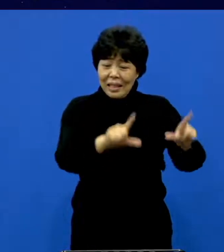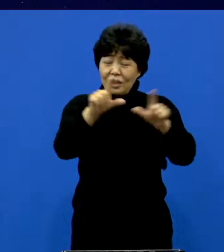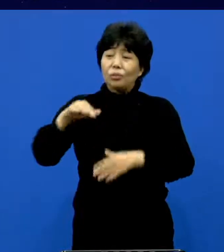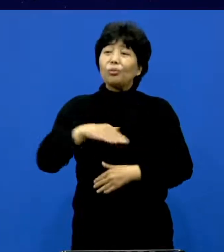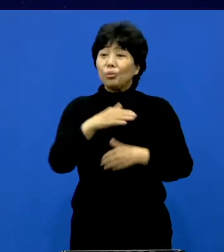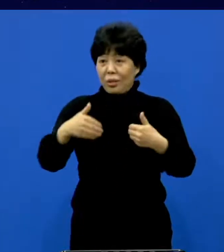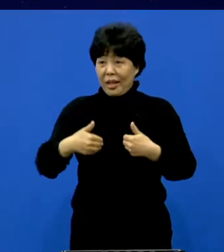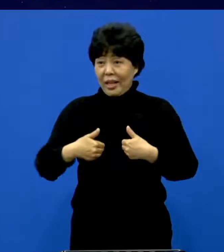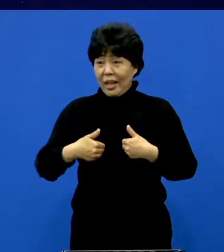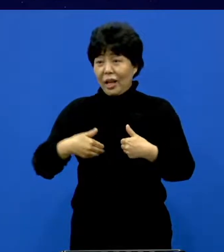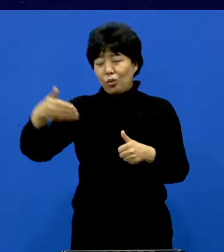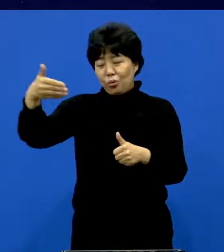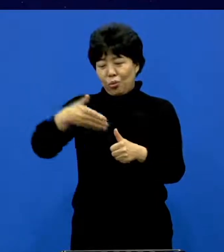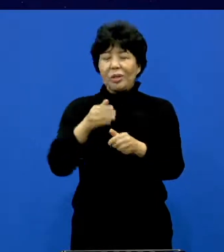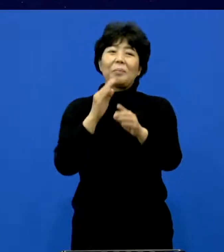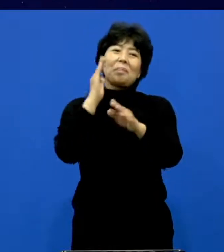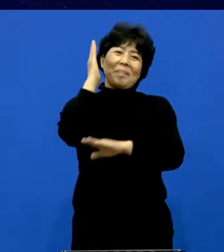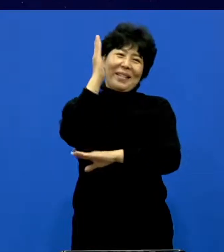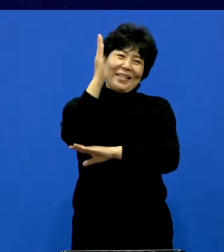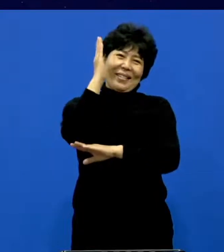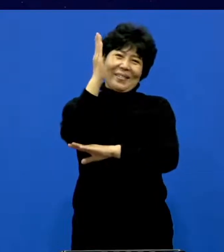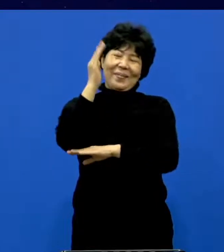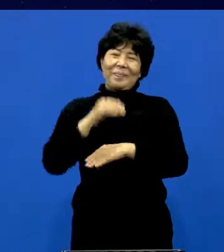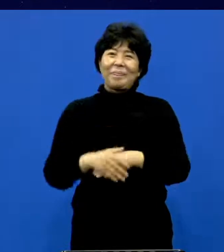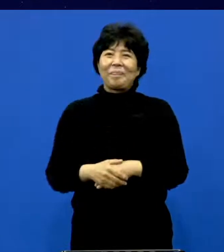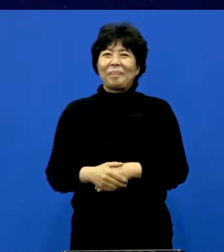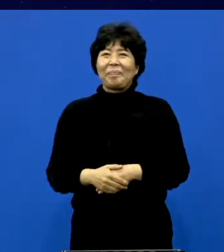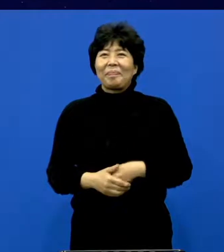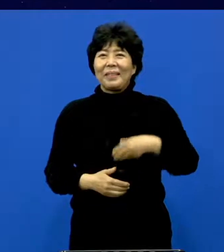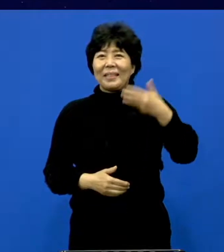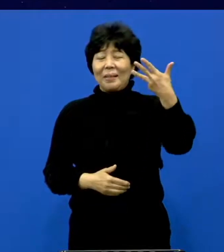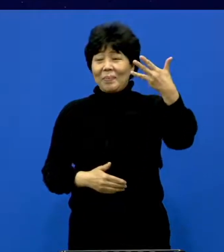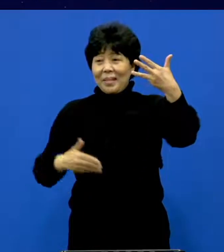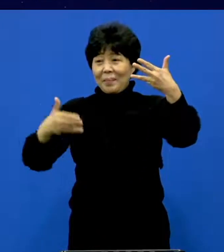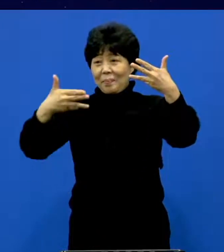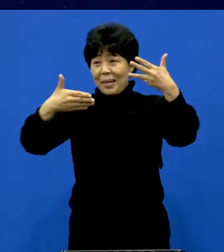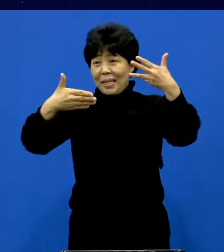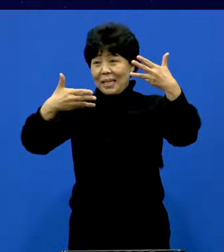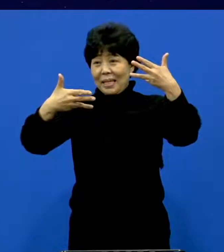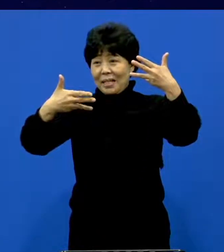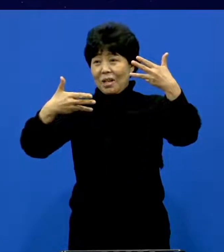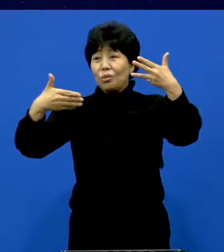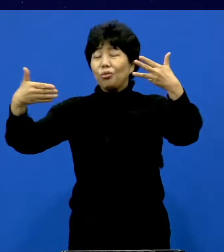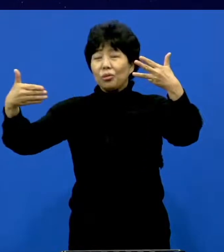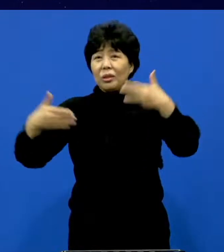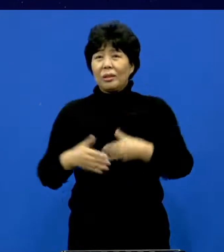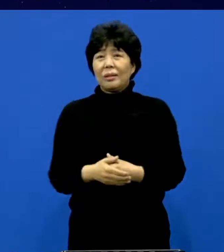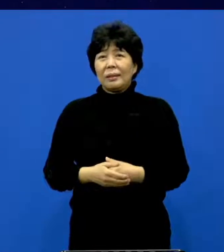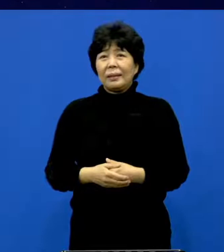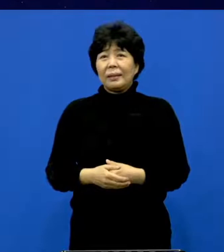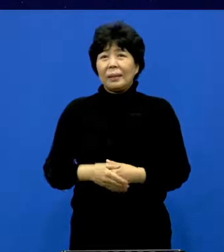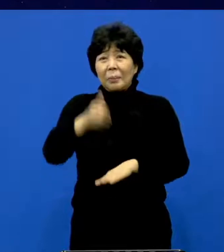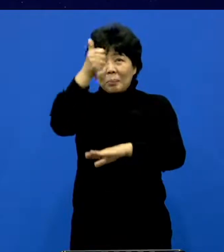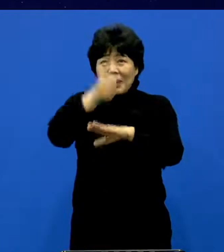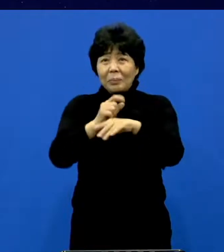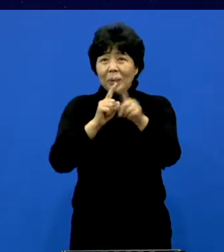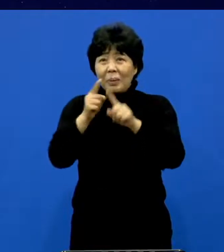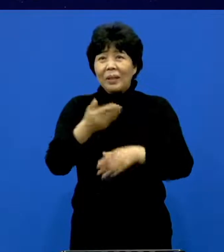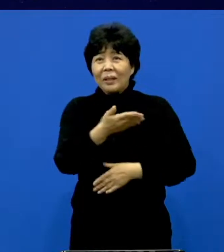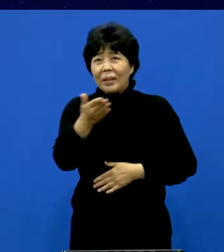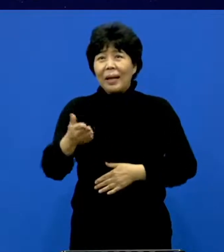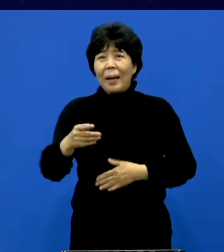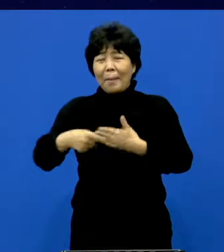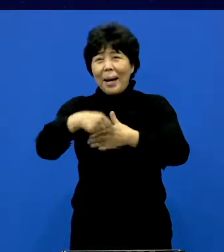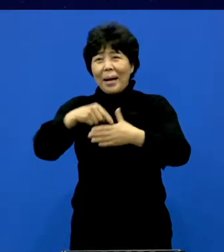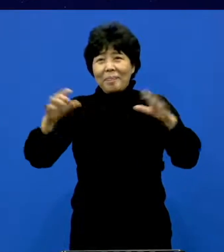얘기인데 8절과 9절을 보면 이렇습니다. 마지막으로 말하노니 너희가 다 마음을 같이하여 동정하여 형제를 사랑하며